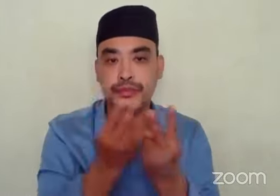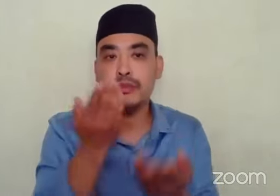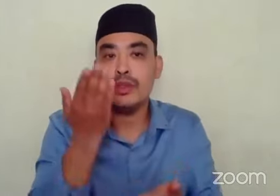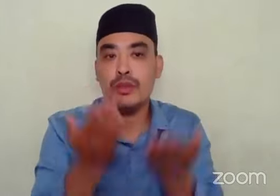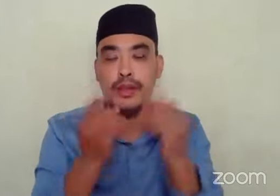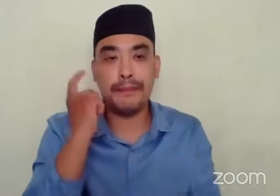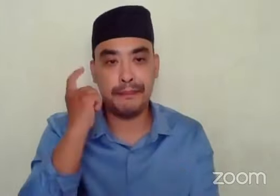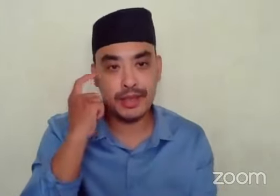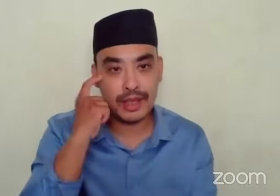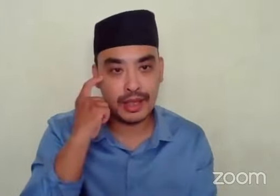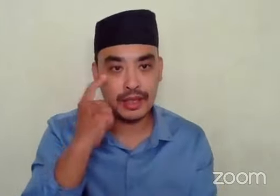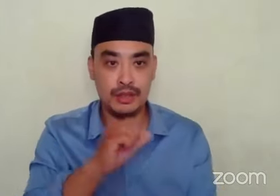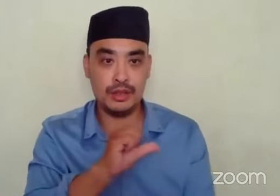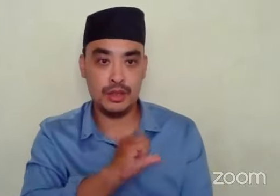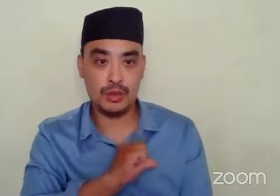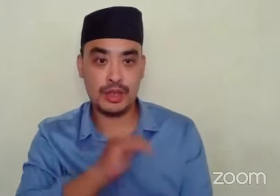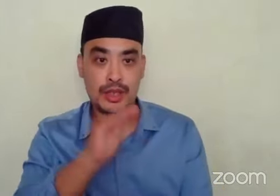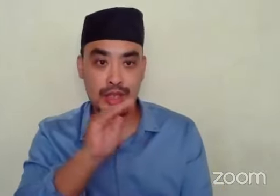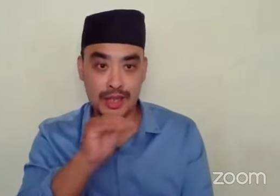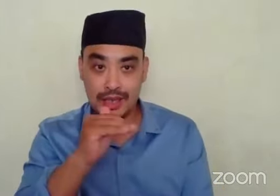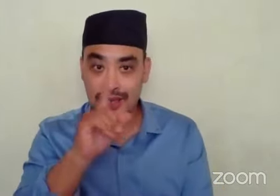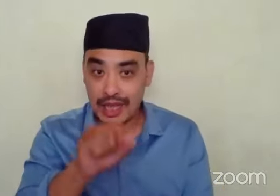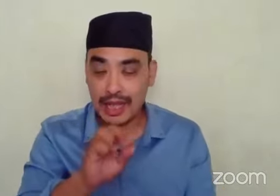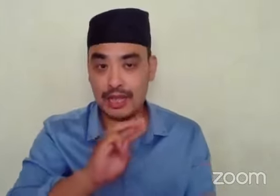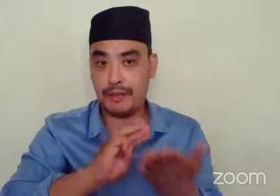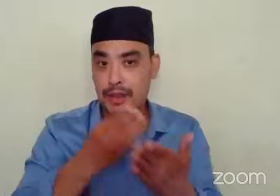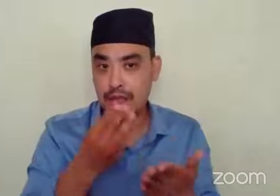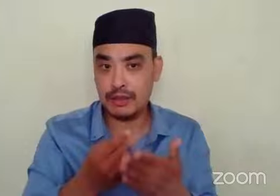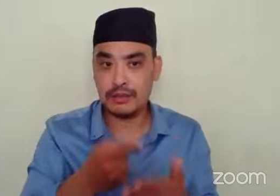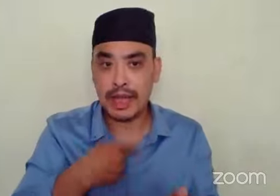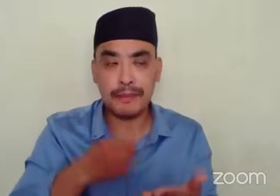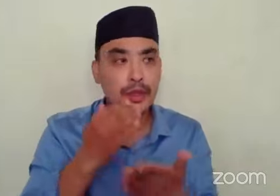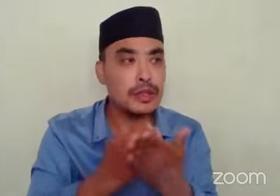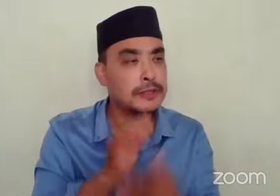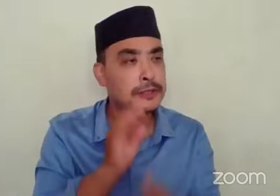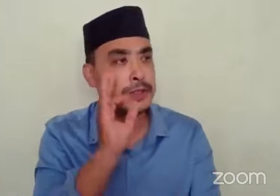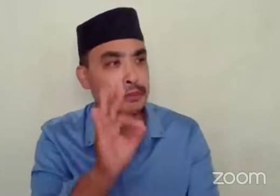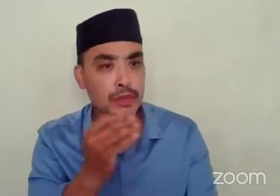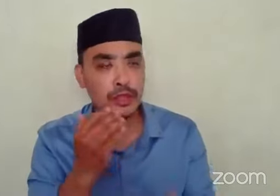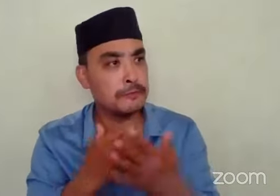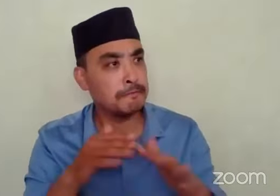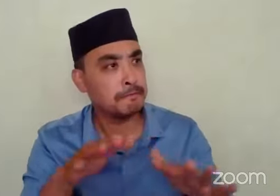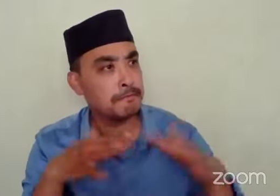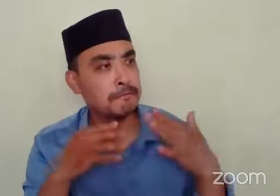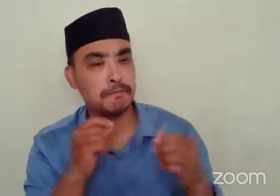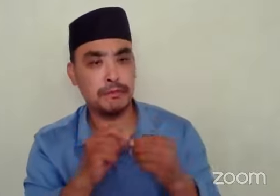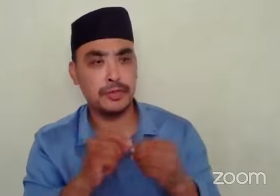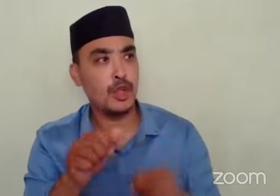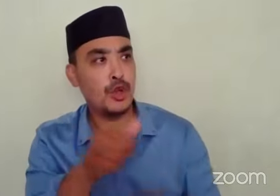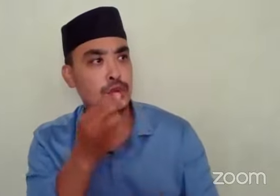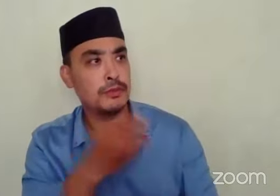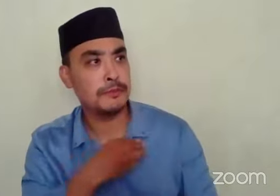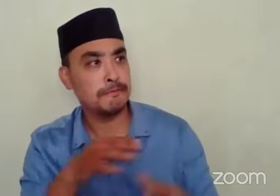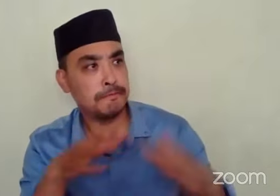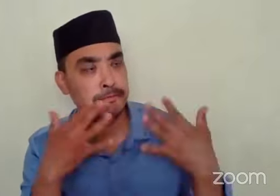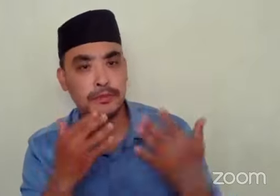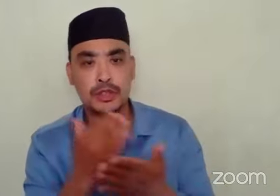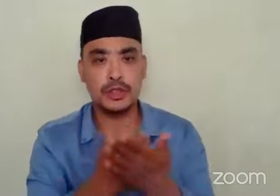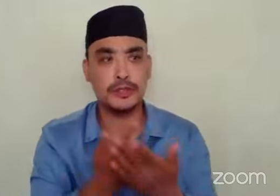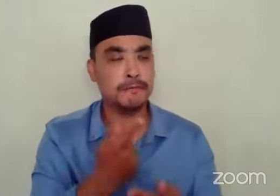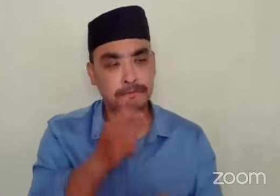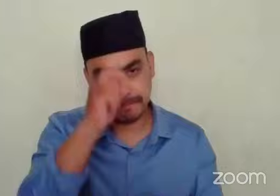र यो नेता भन्ने बित्तिकै हामीले हामी कसरी राम्रो हुने, कसरी एट्र्याक्टिभ हुने, अरूलाई कसरी आदर भावले